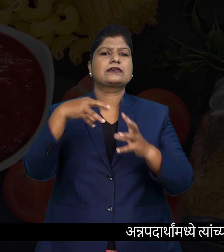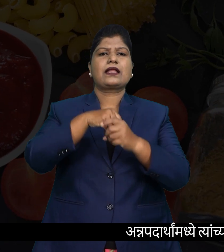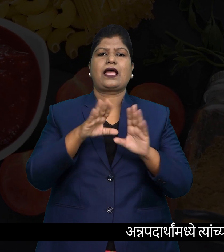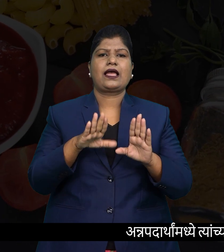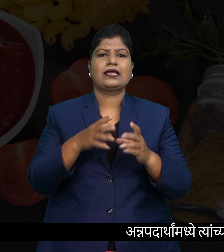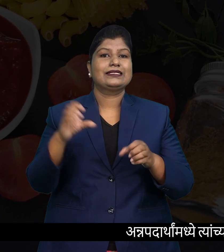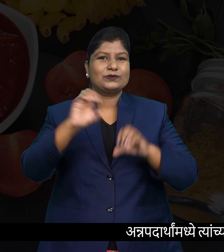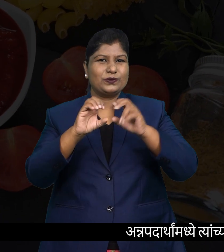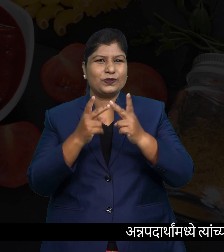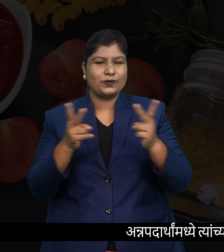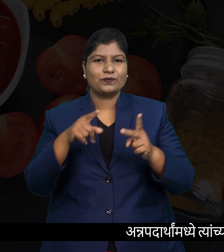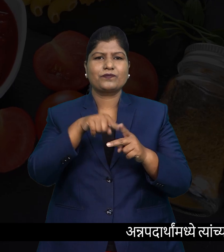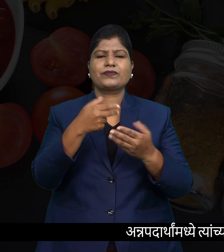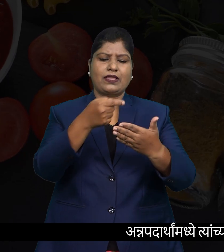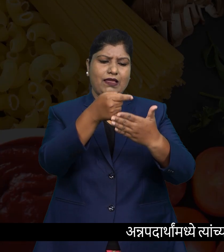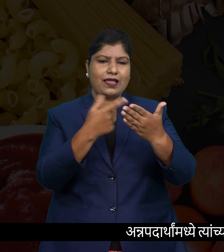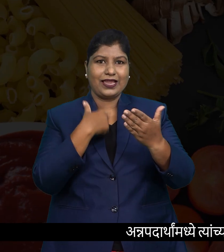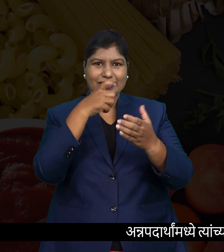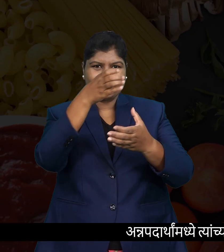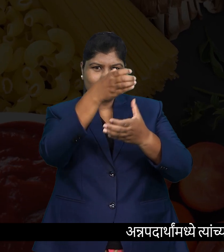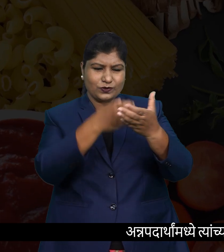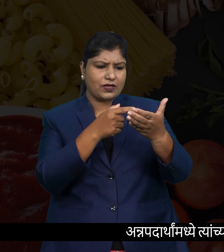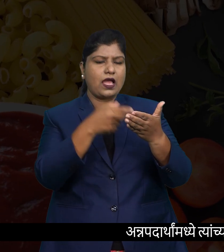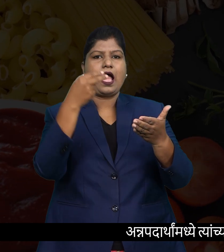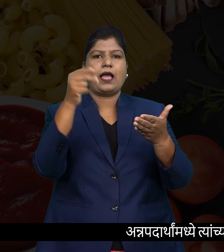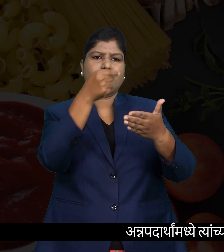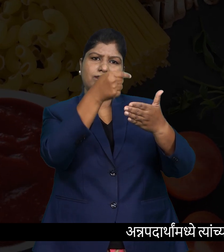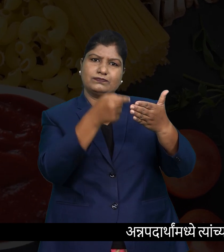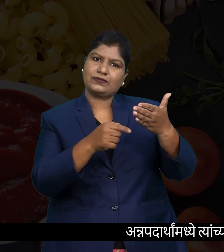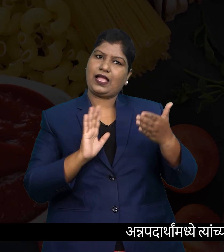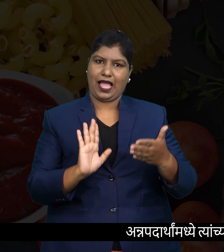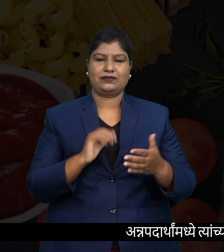त्यांच्या वेष्टनावर लिहिलेले घटक असतात.